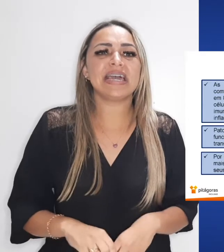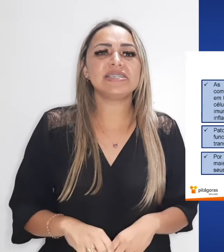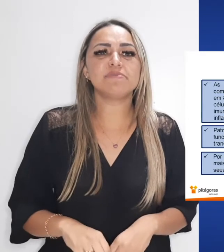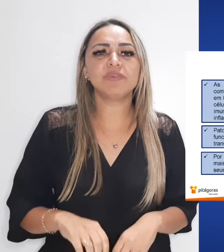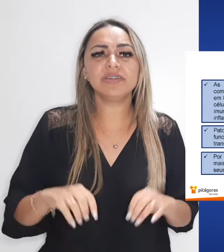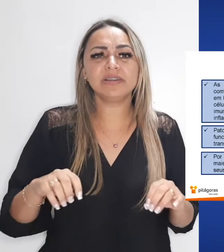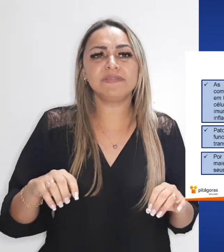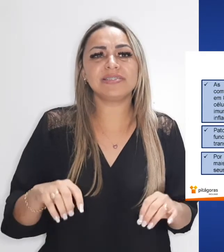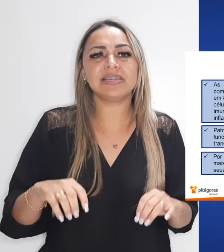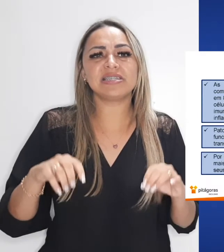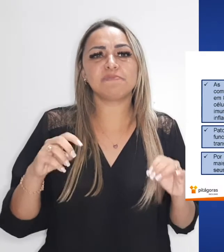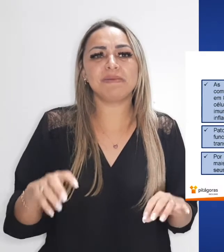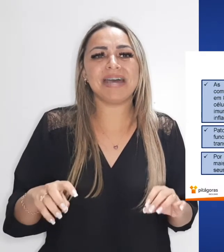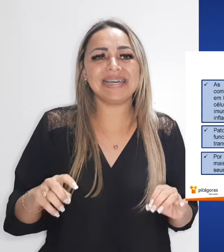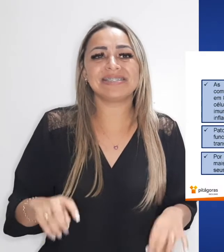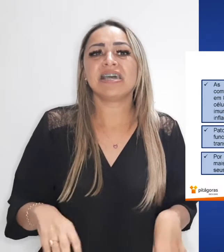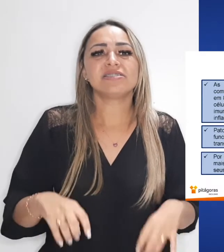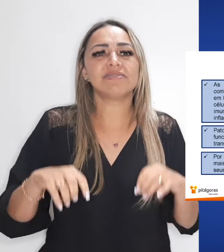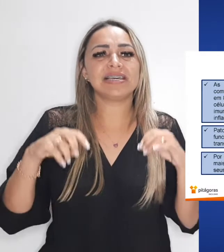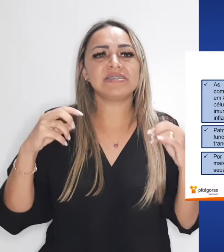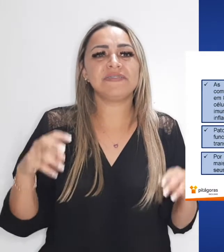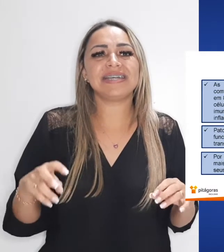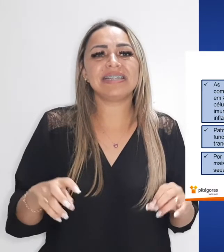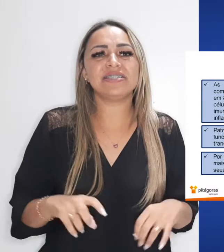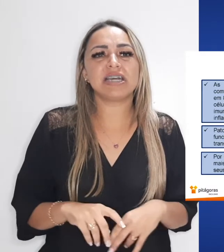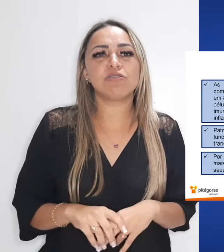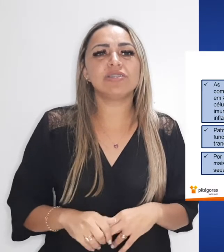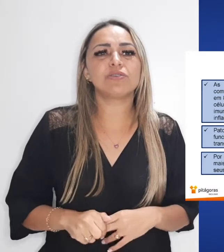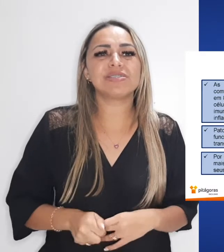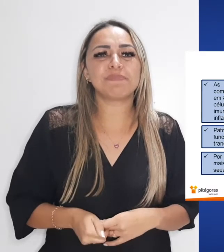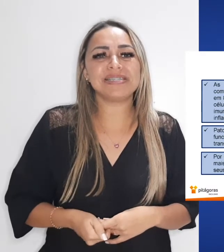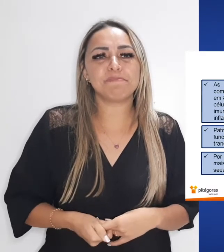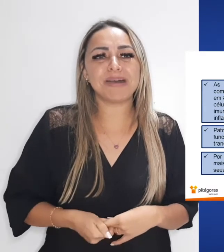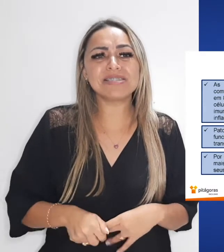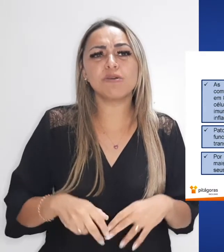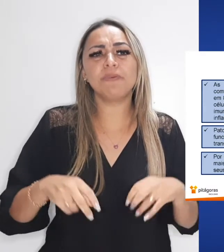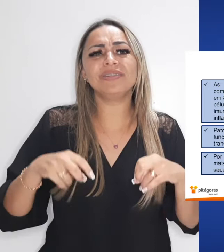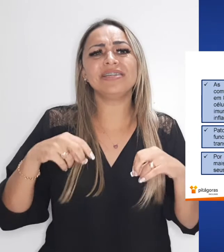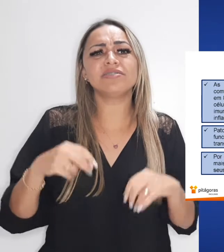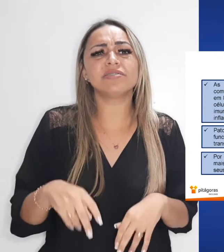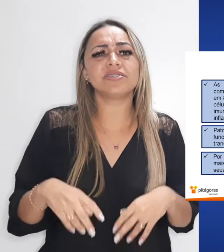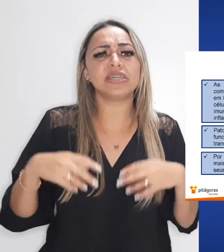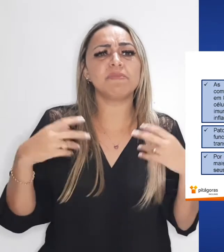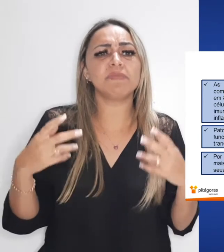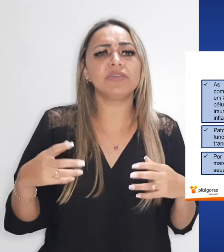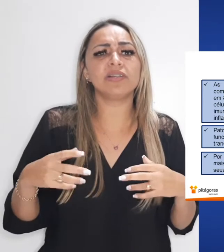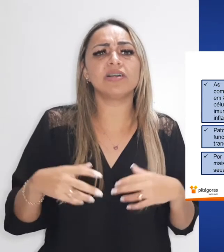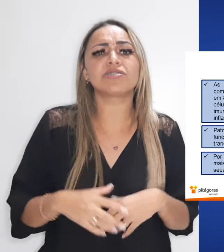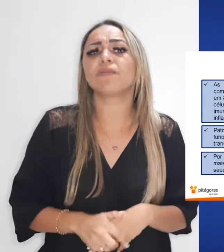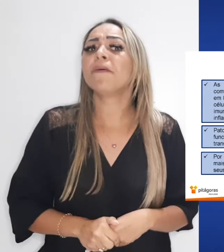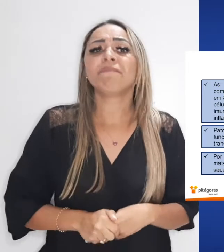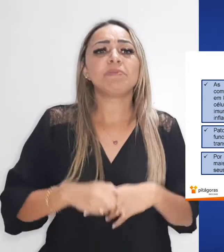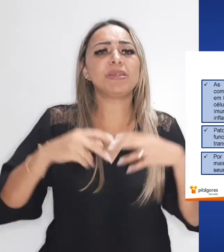concluir que as imunodeficiências primárias são classificadas de acordo com os principais componentes do sistema